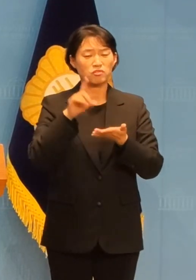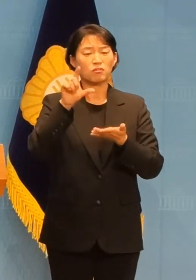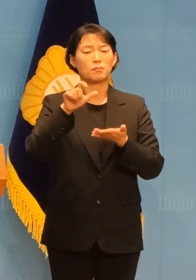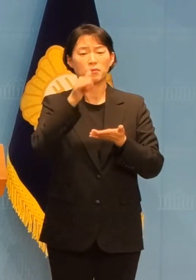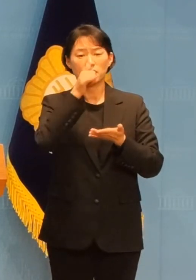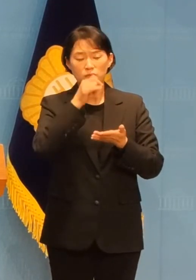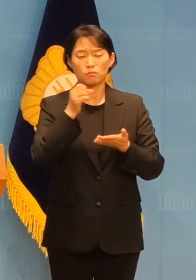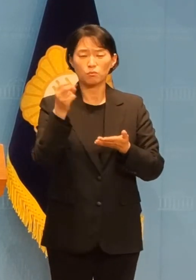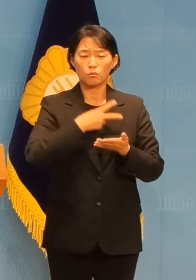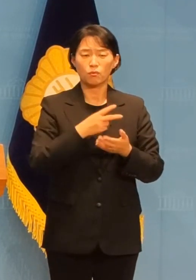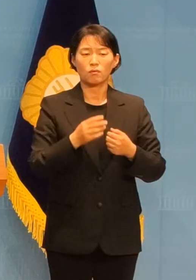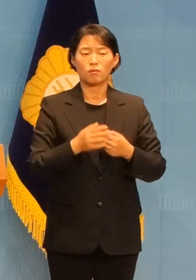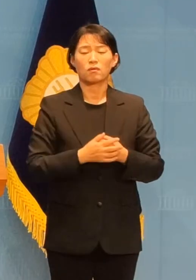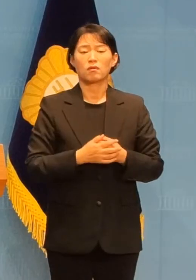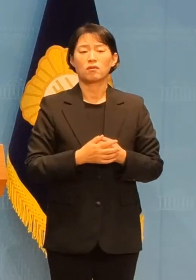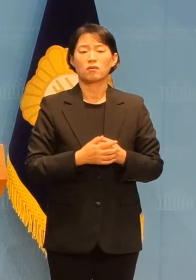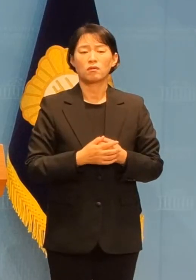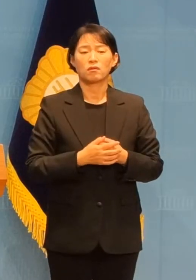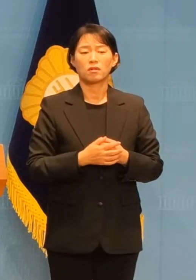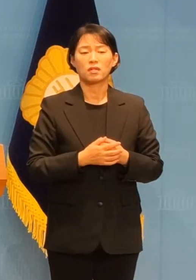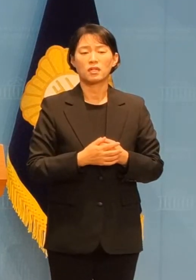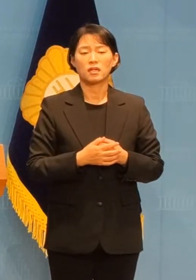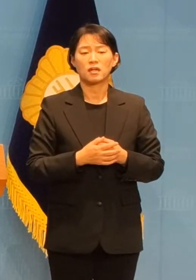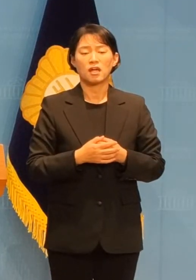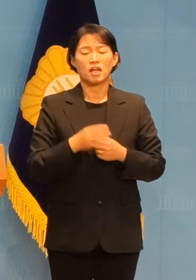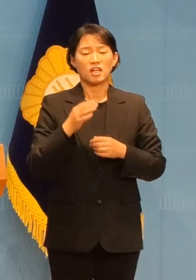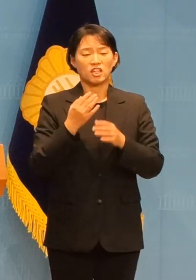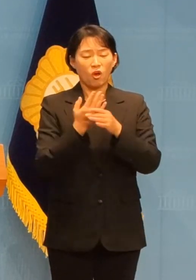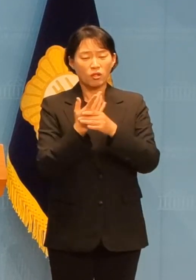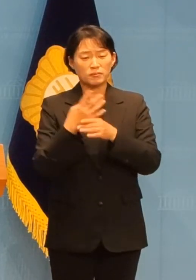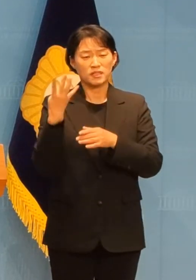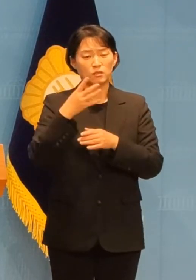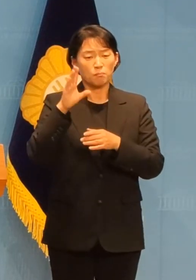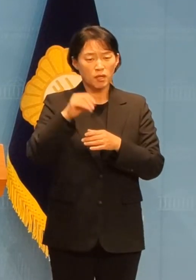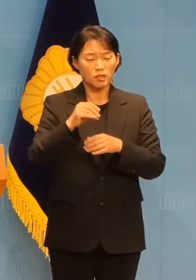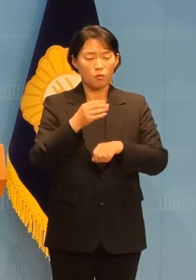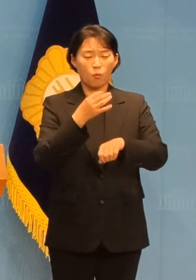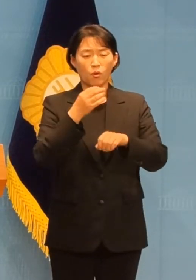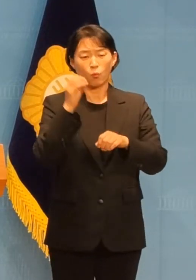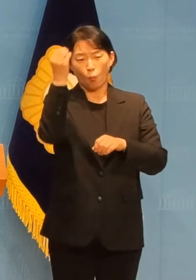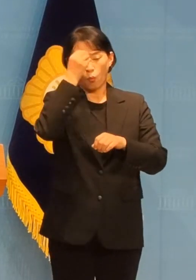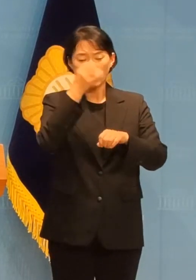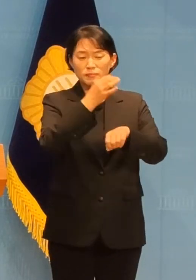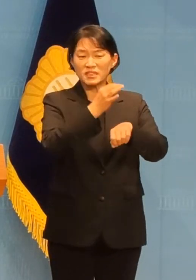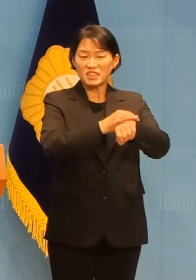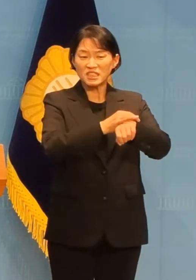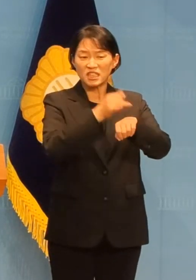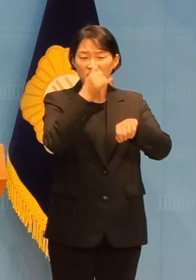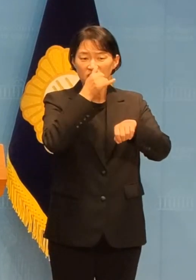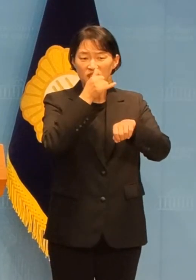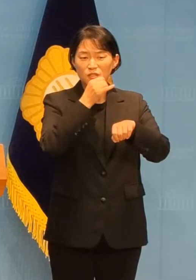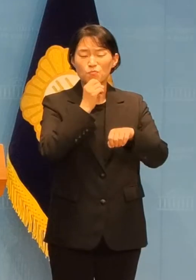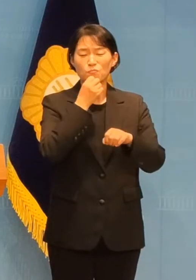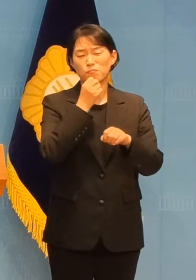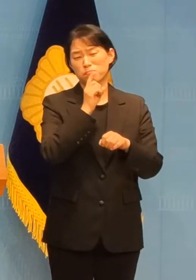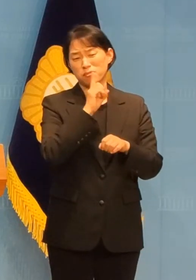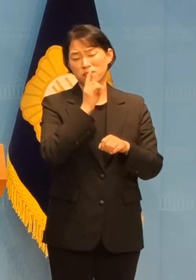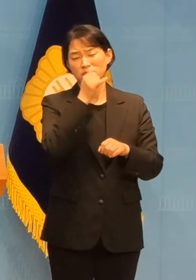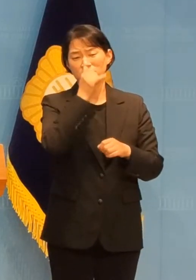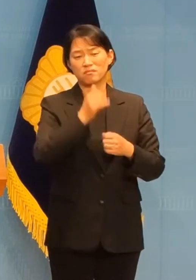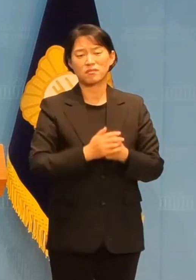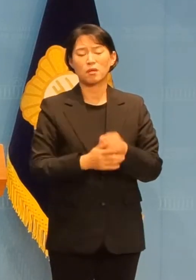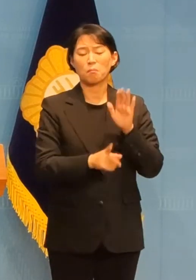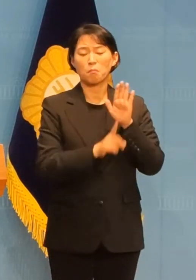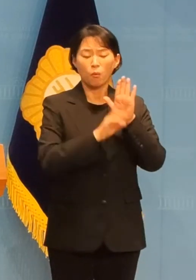이어 전재수 의원에게 현금 4천만 원과 고급 시계를 건넸다는 폭로까지 나왔습니다.